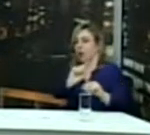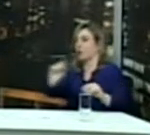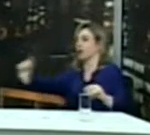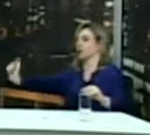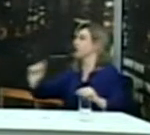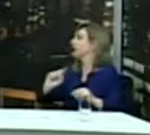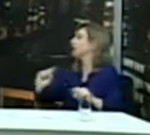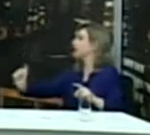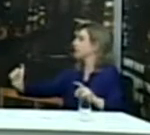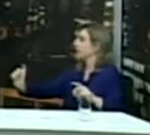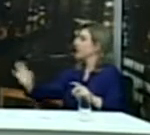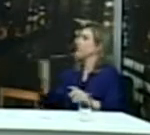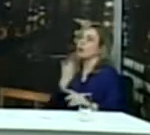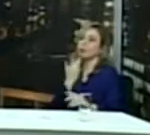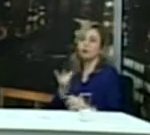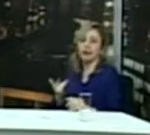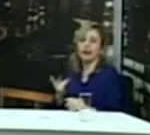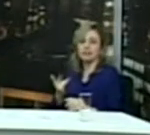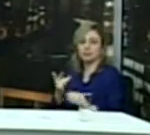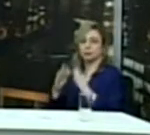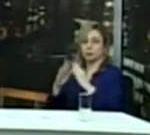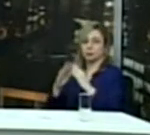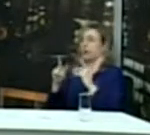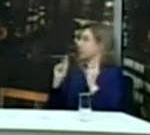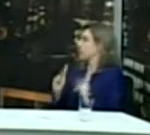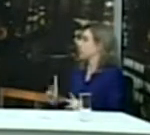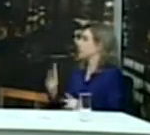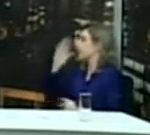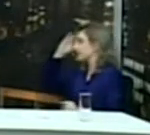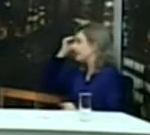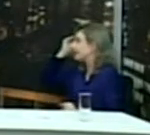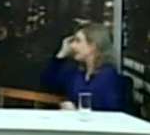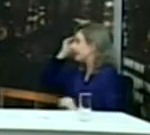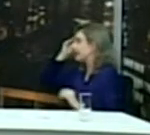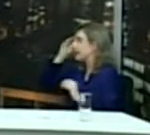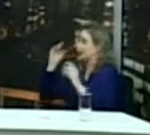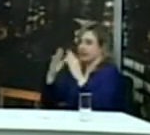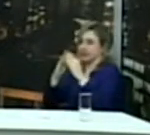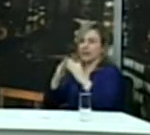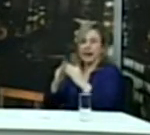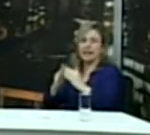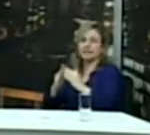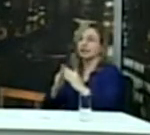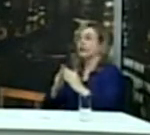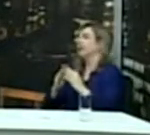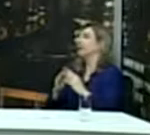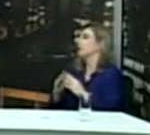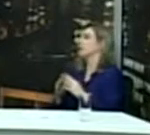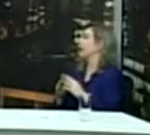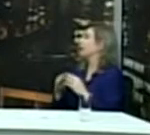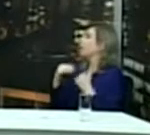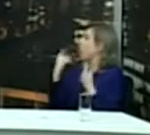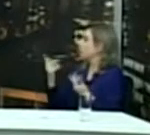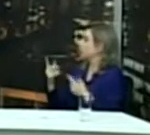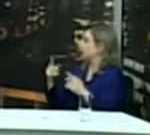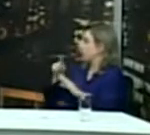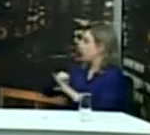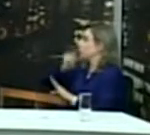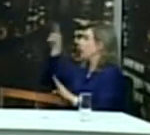ou a legenda, seria muito fácil para as pessoas entenderem em casa e não se darem conta do